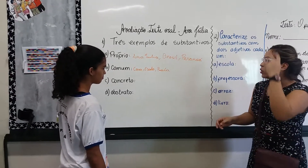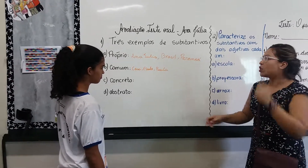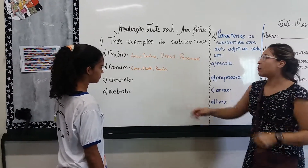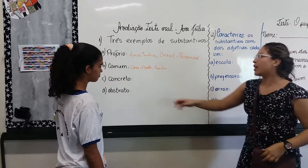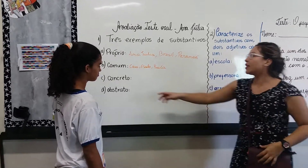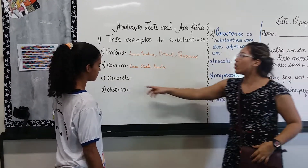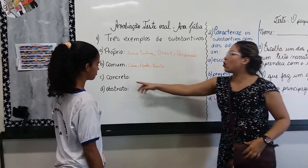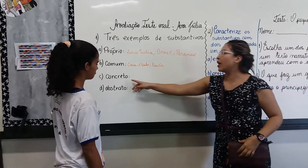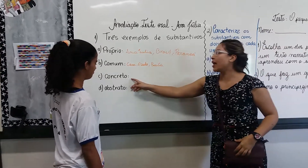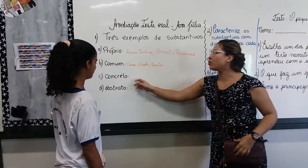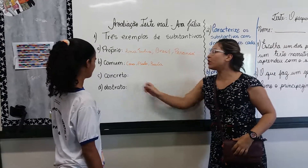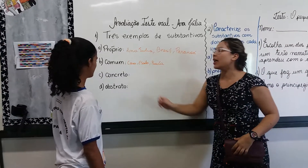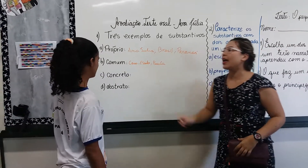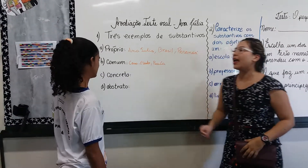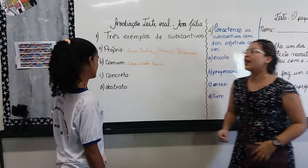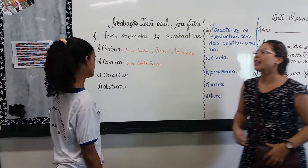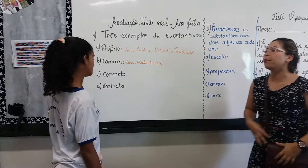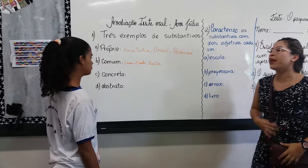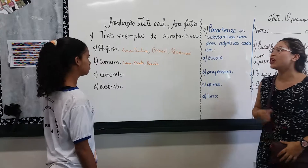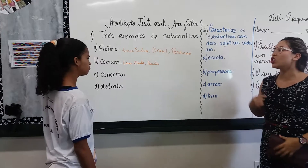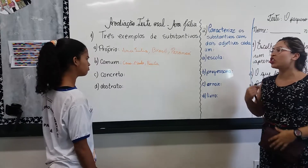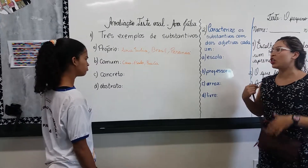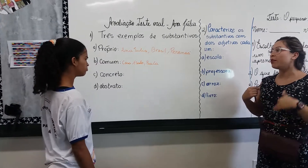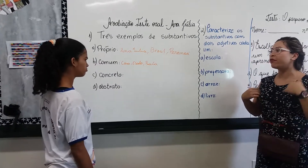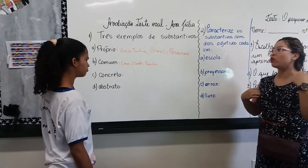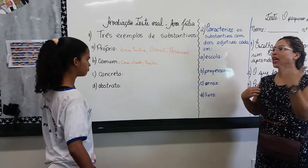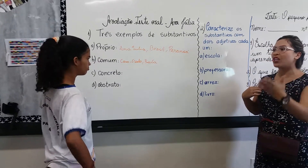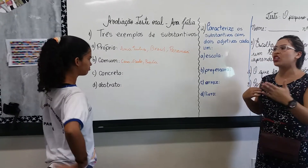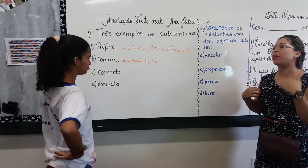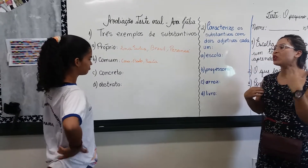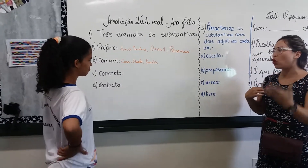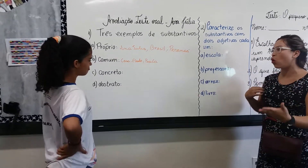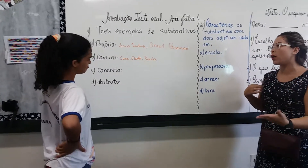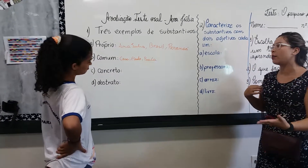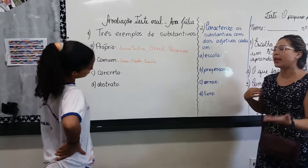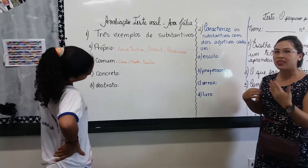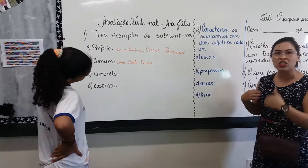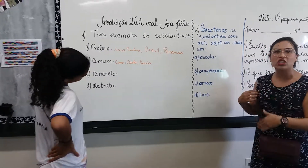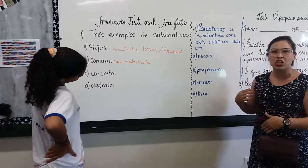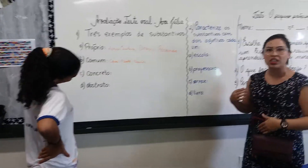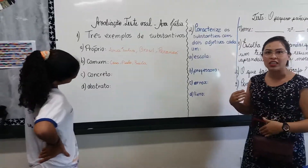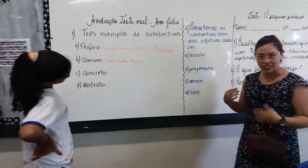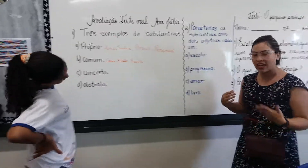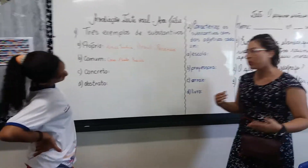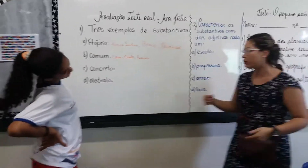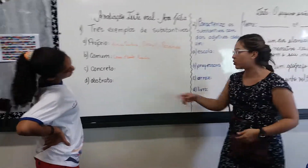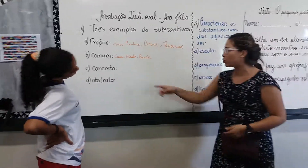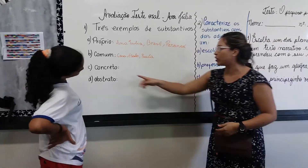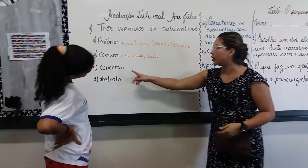Estou explicando que concreto é independe de vontade da pessoa para existir, certo, professor?